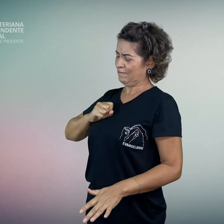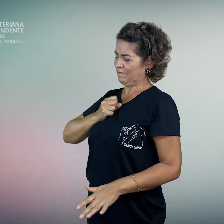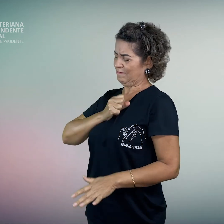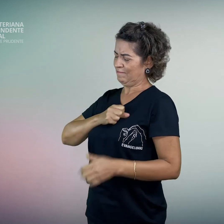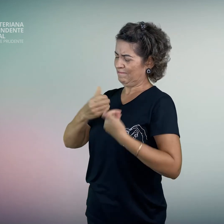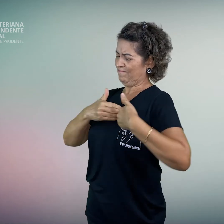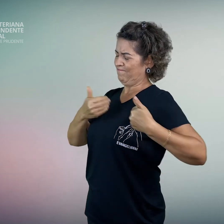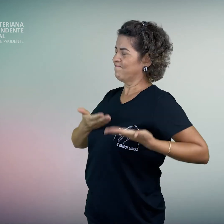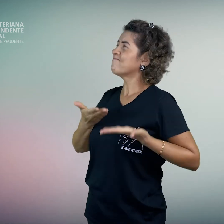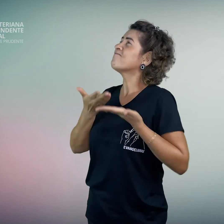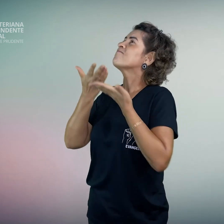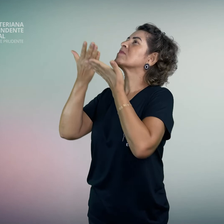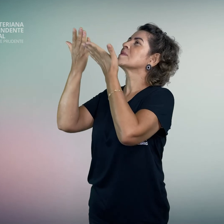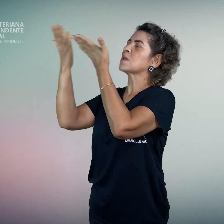vividos por anos.